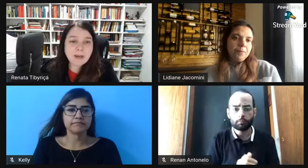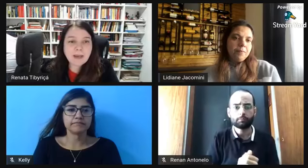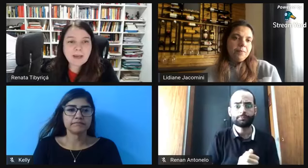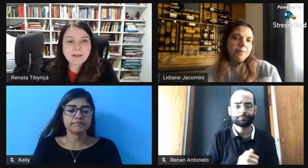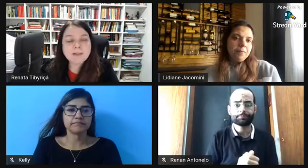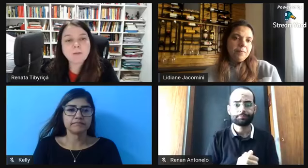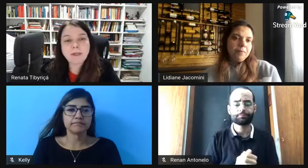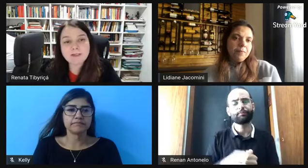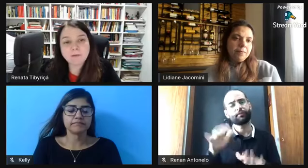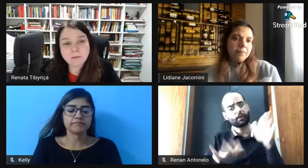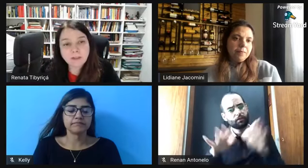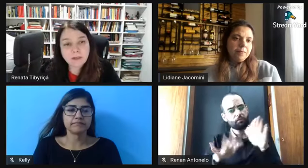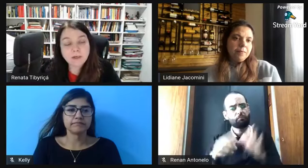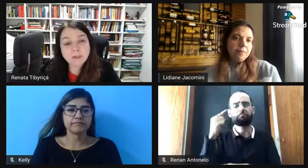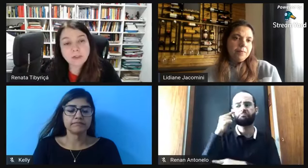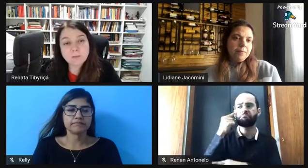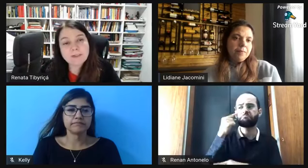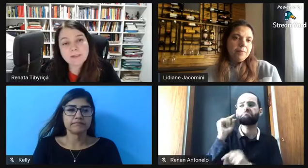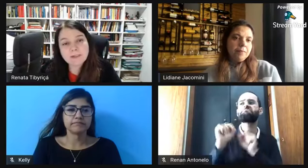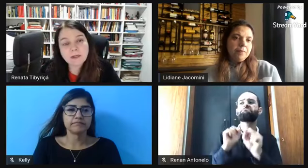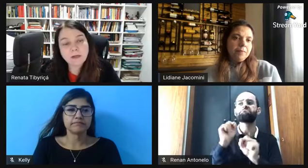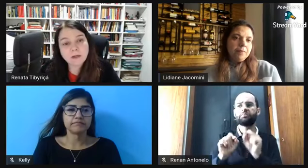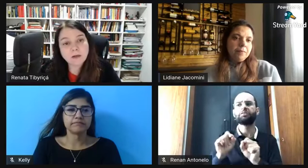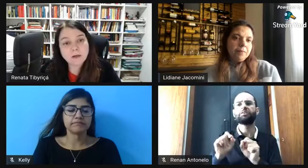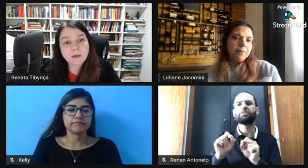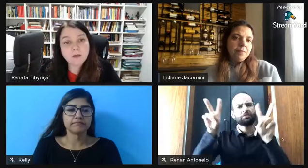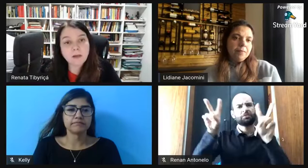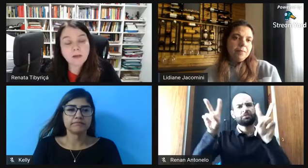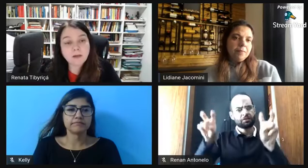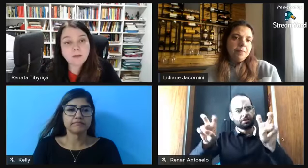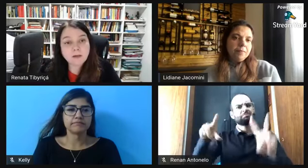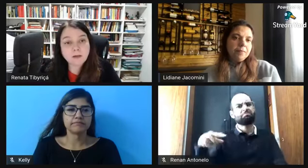acho que essa é uma questão que a gente precisa